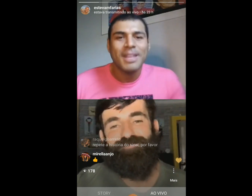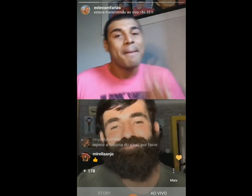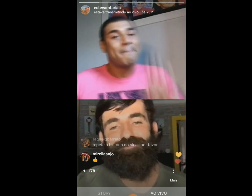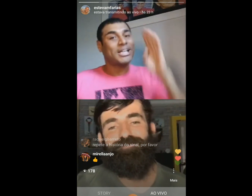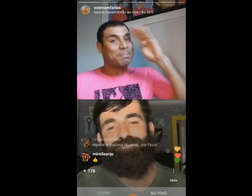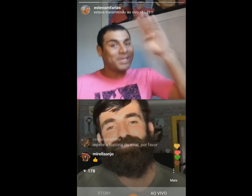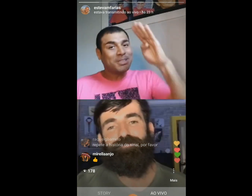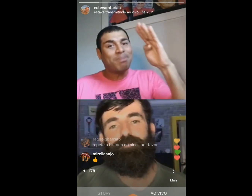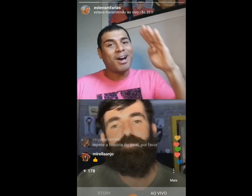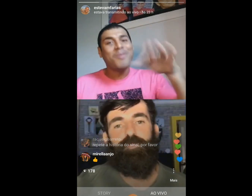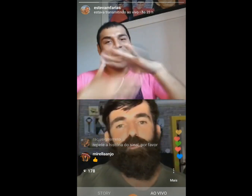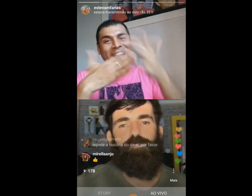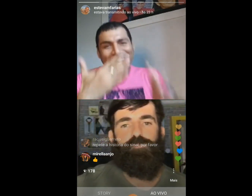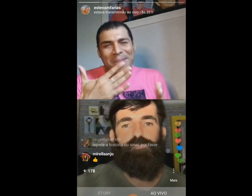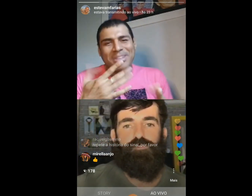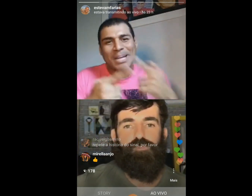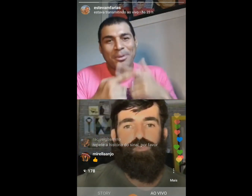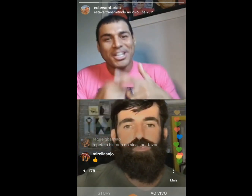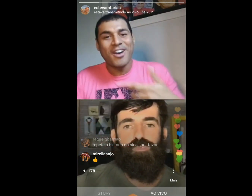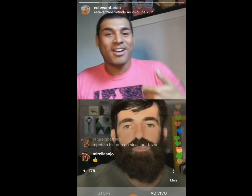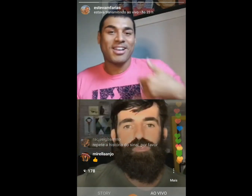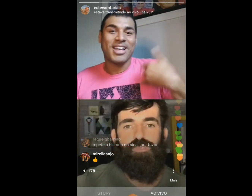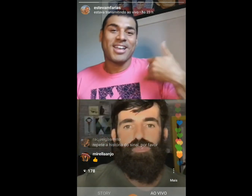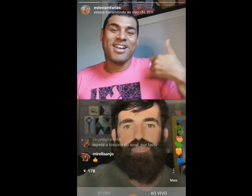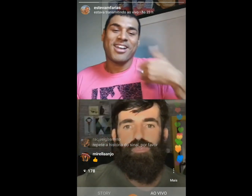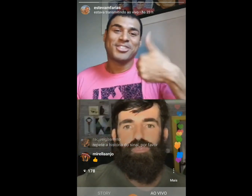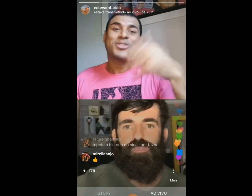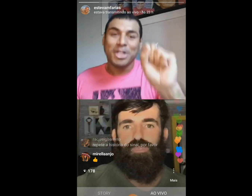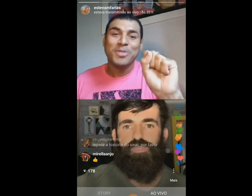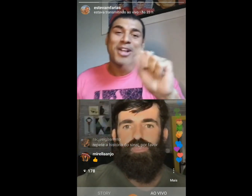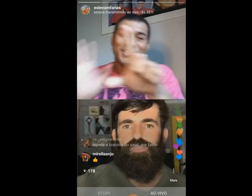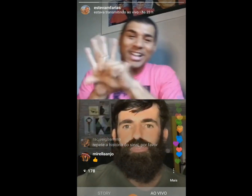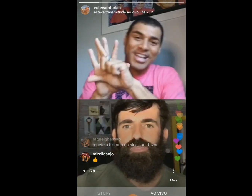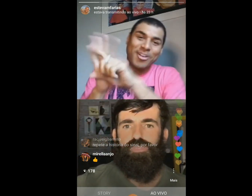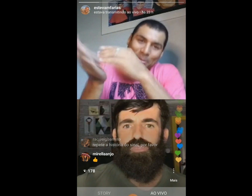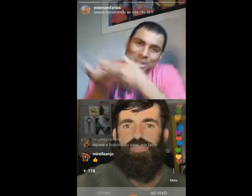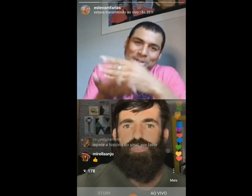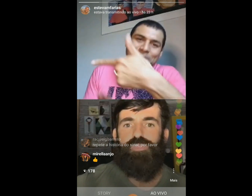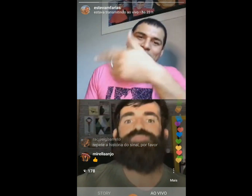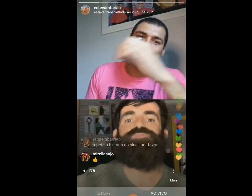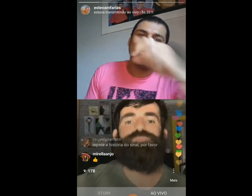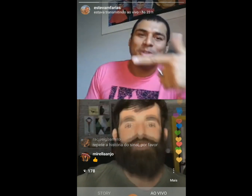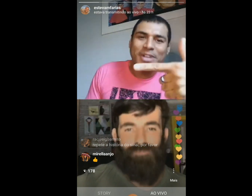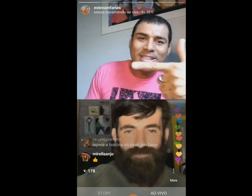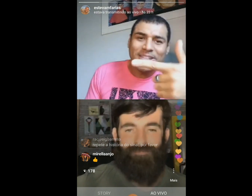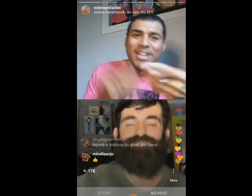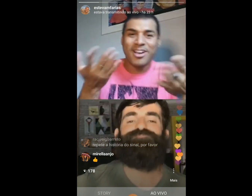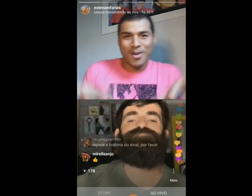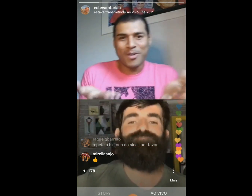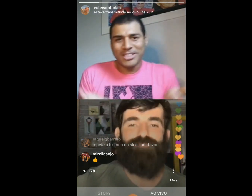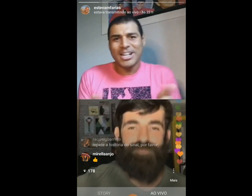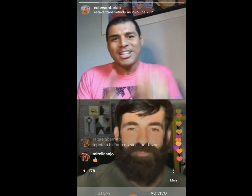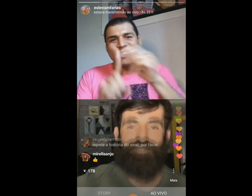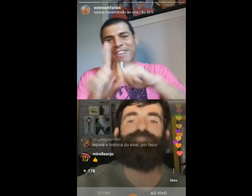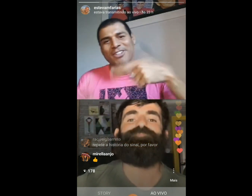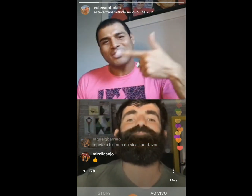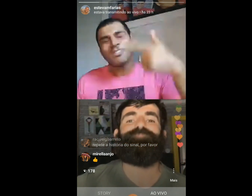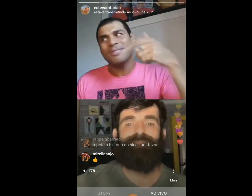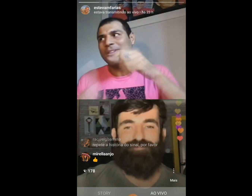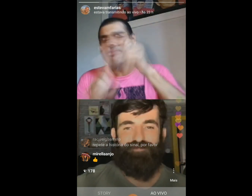Mas o principal é lembrar aqui, ó. 18 anos a lei começou em 2002, né? Sim. Hoje, né? Mês de